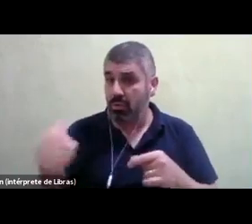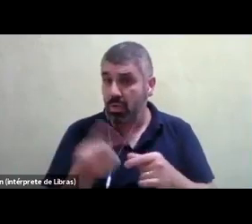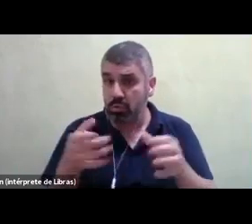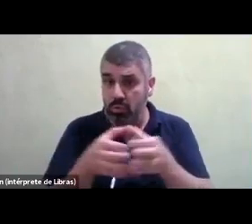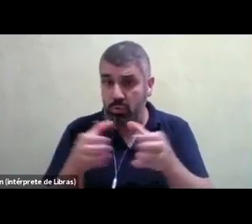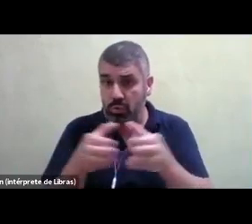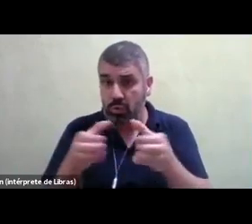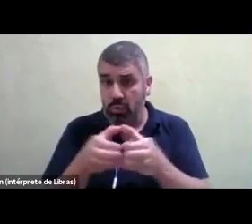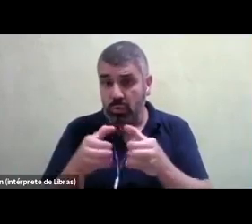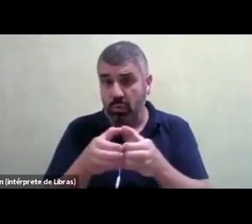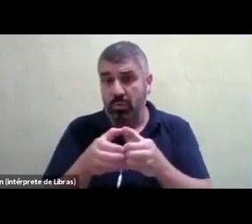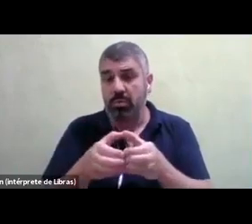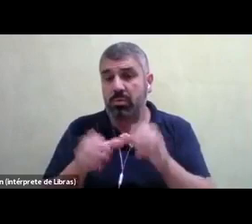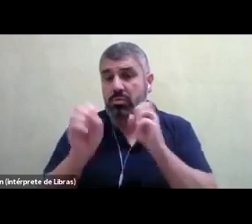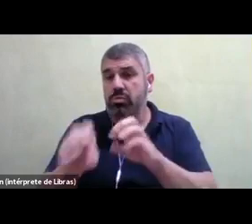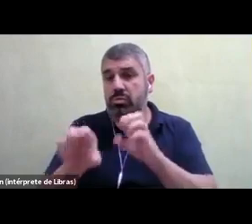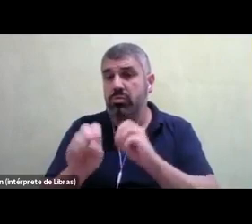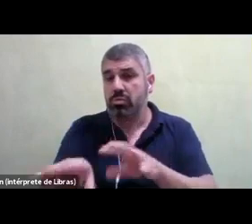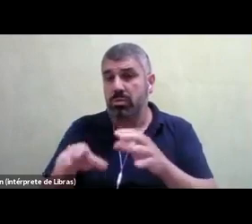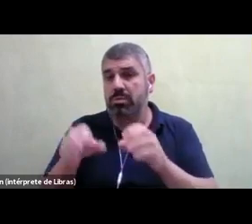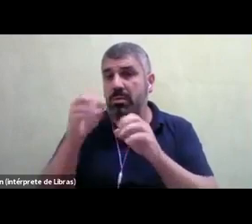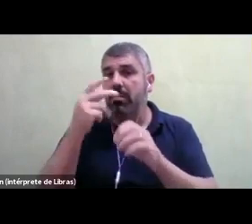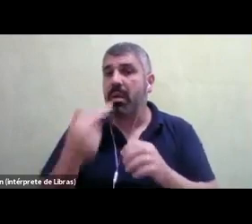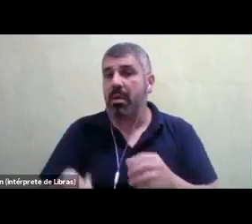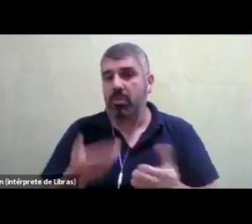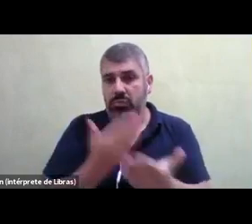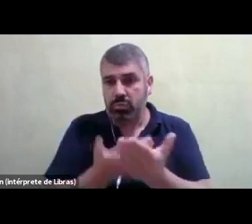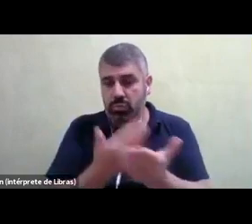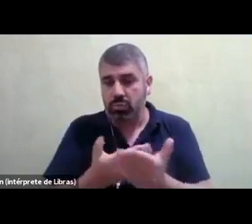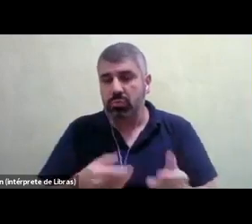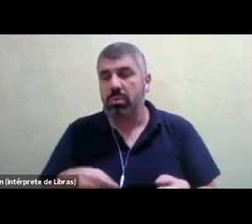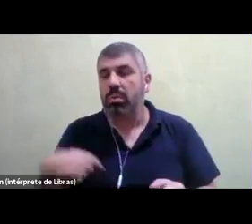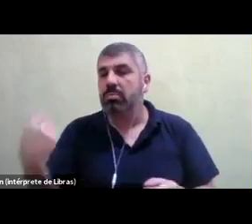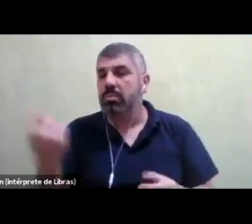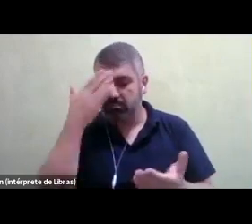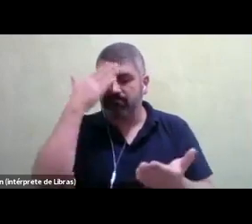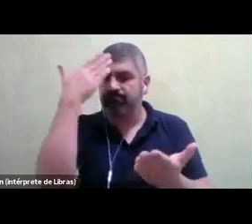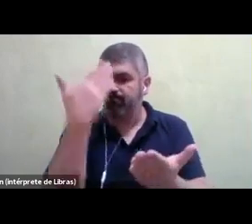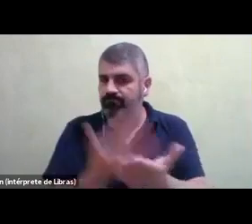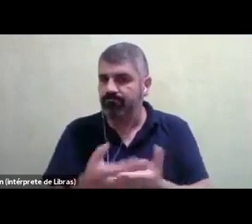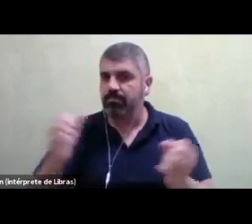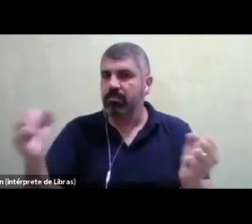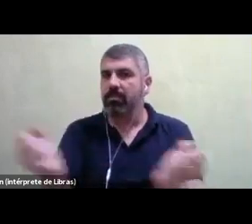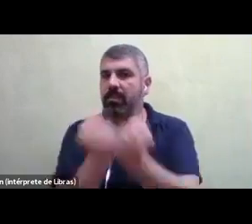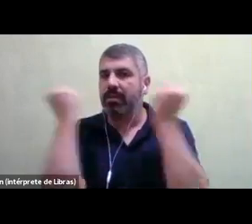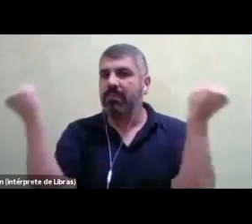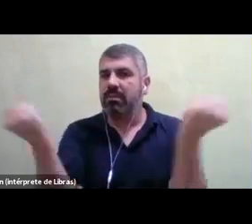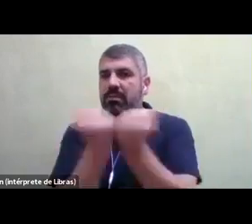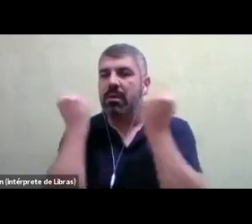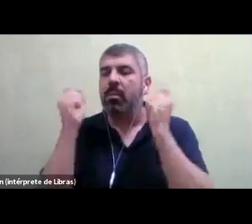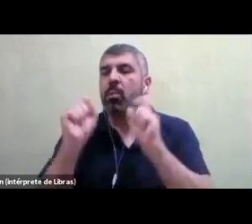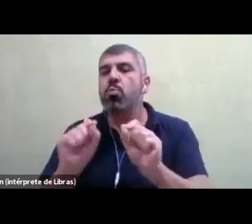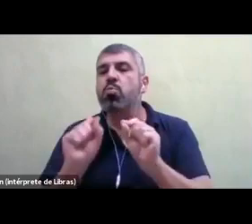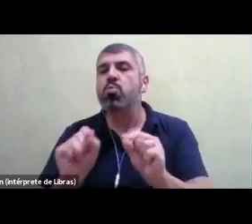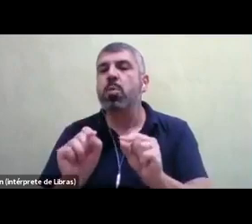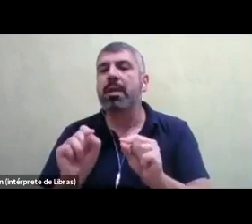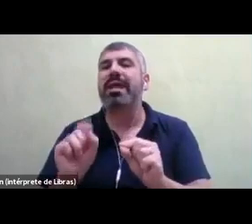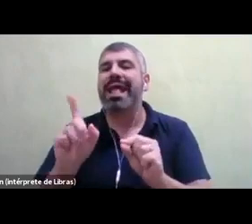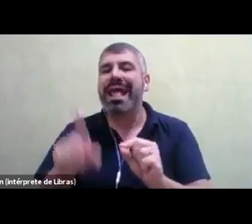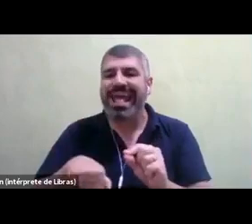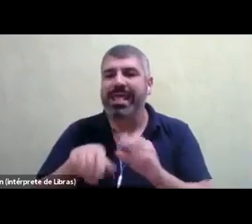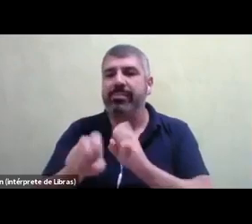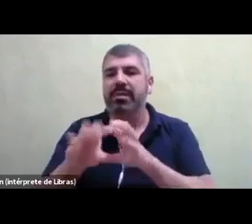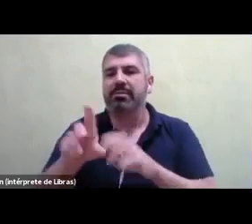em educação bilíngue. Nós acreditamos e defendemos que a educação seja um direito de todos